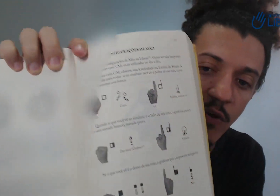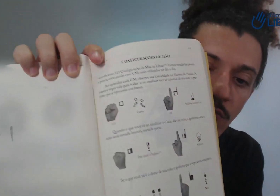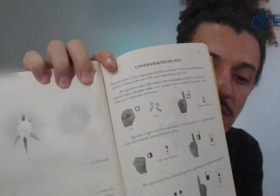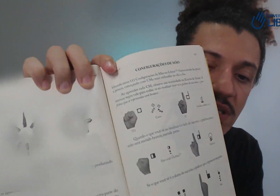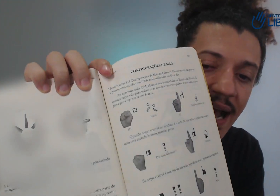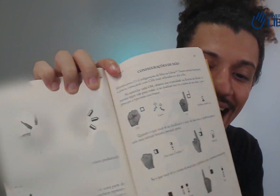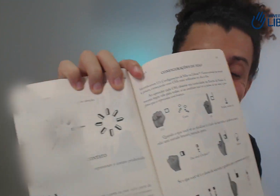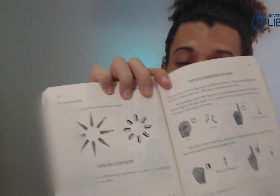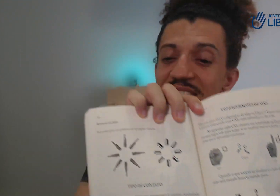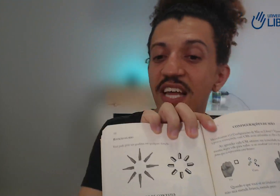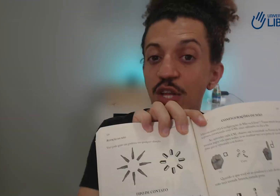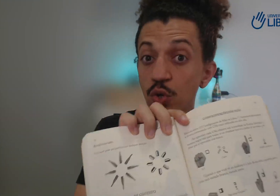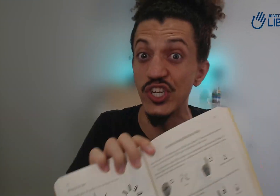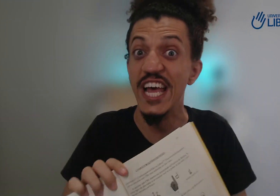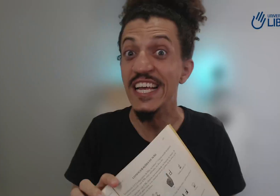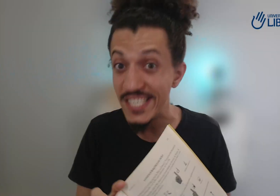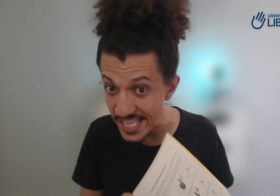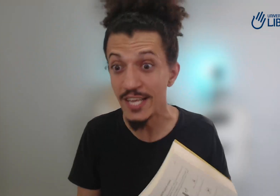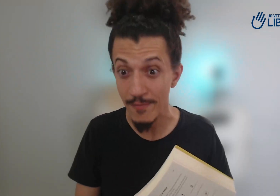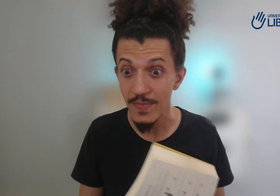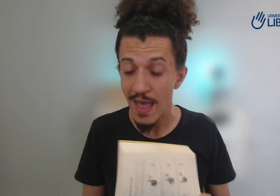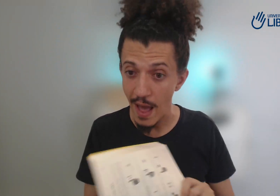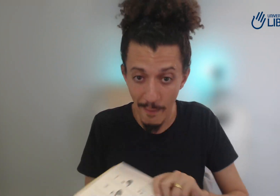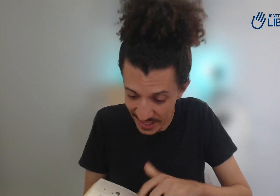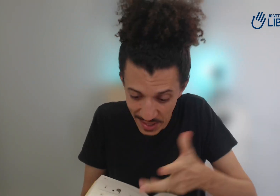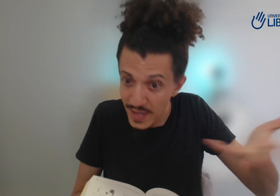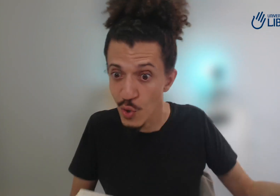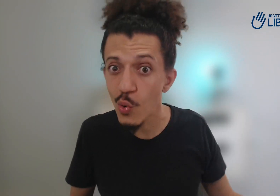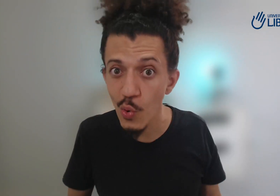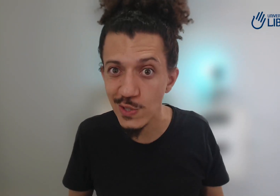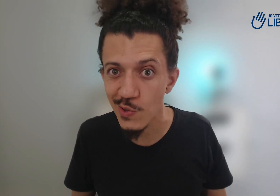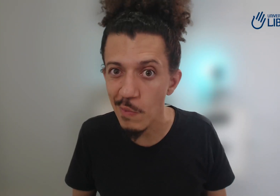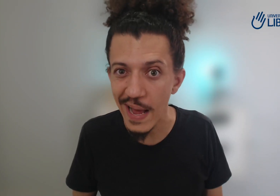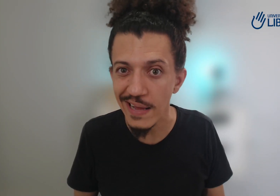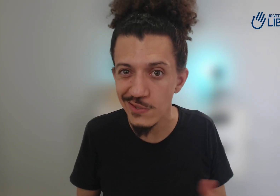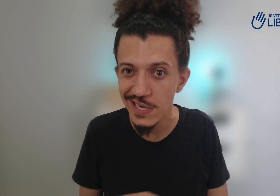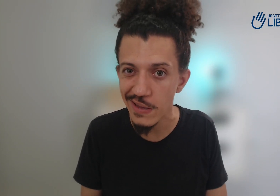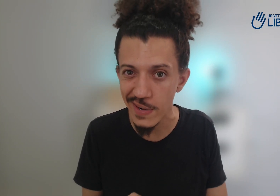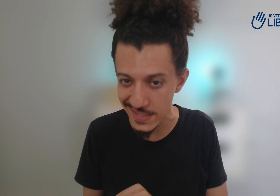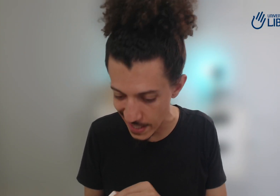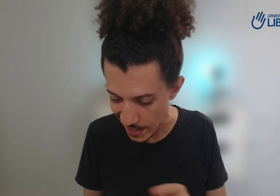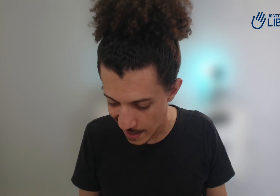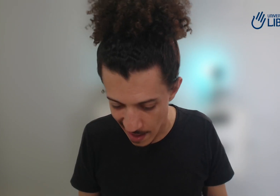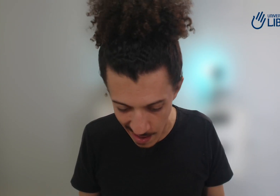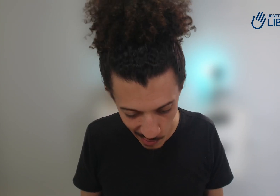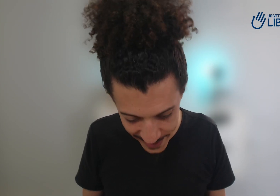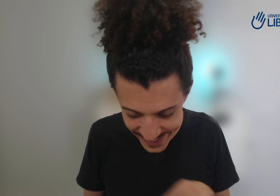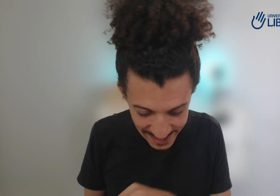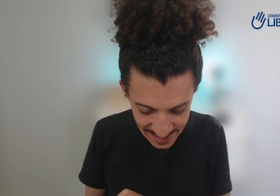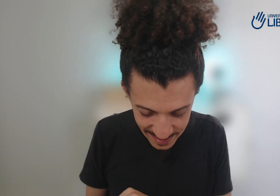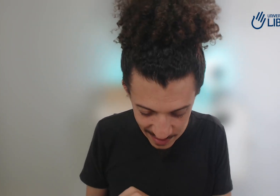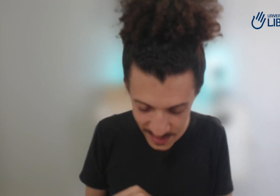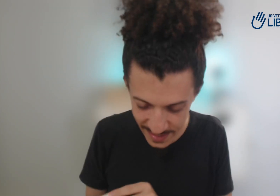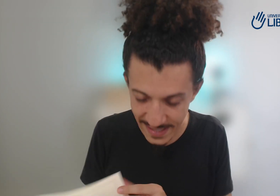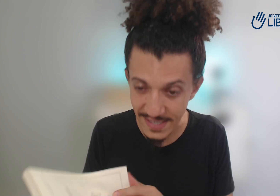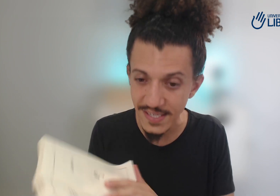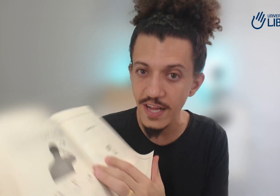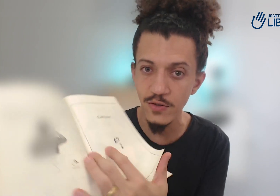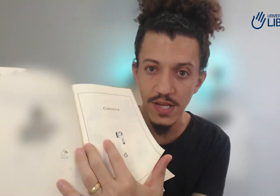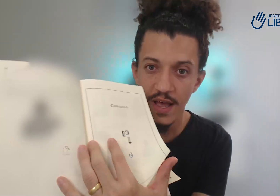871 sinais escritos. Sim, é praticamente um curso completo de Libras, né? 871 sinais escritos.